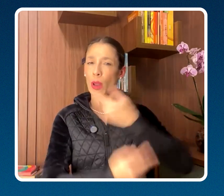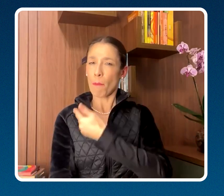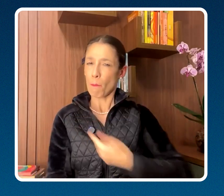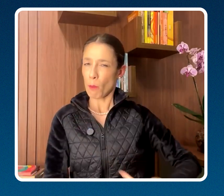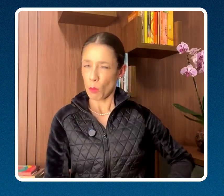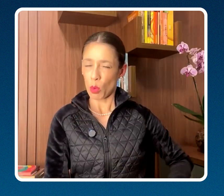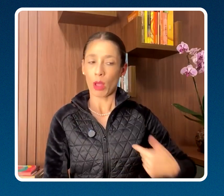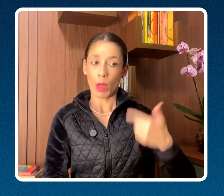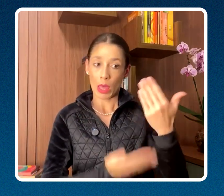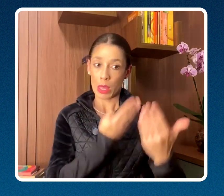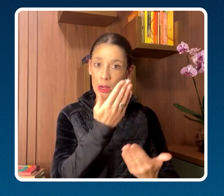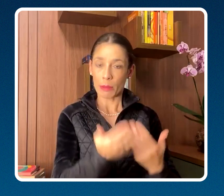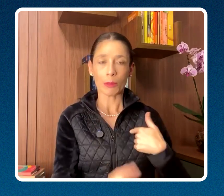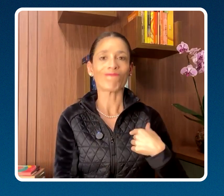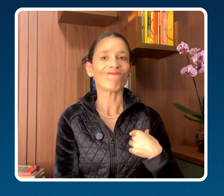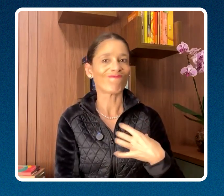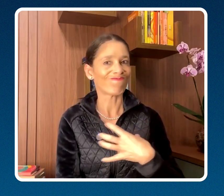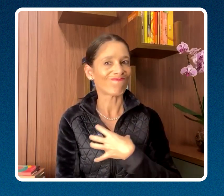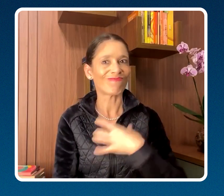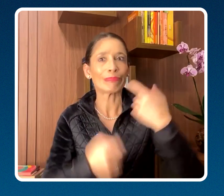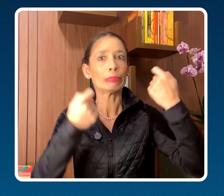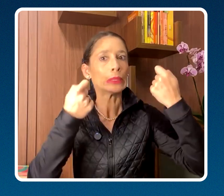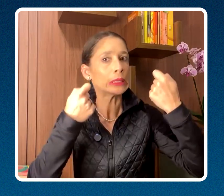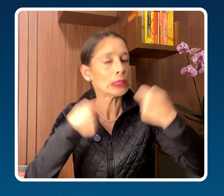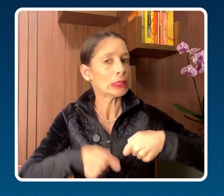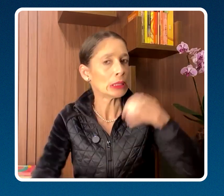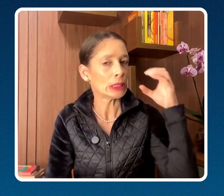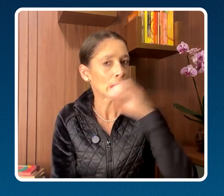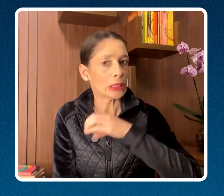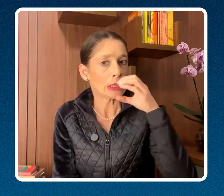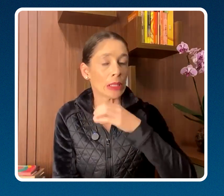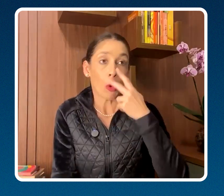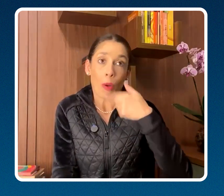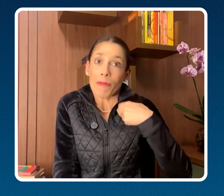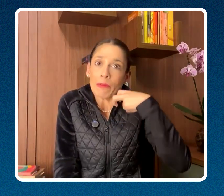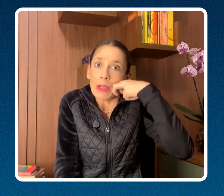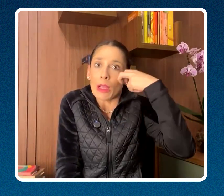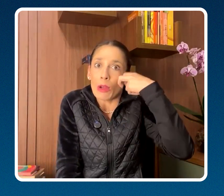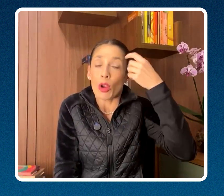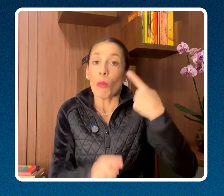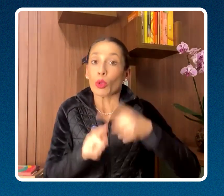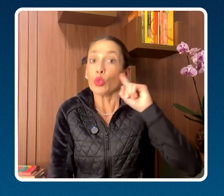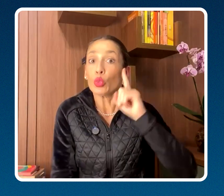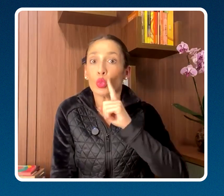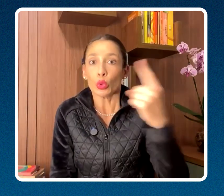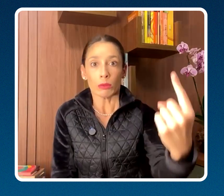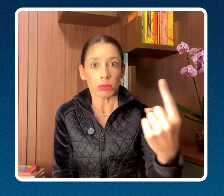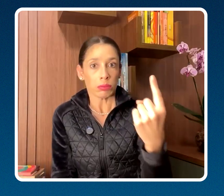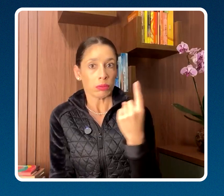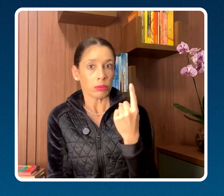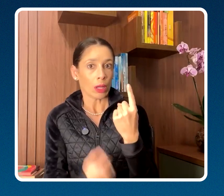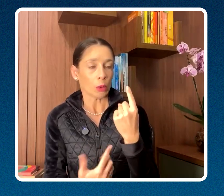aquela necessidade e ao mesmo tempo envergonhada, porque aquelas pessoas que nos procuravam, tinha muitas pessoas, e eu disse, meu